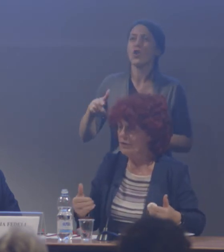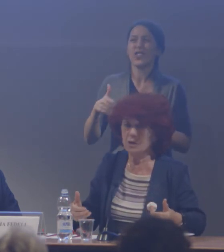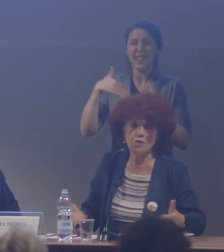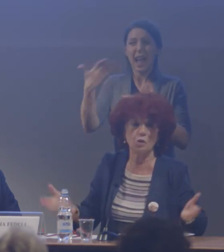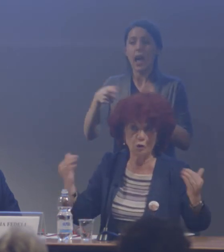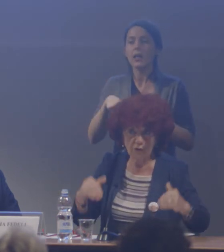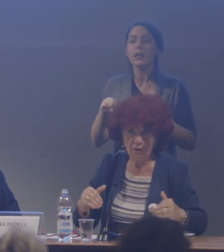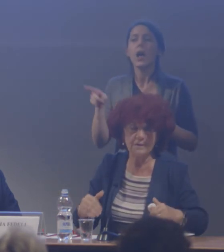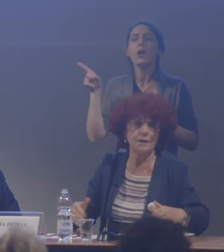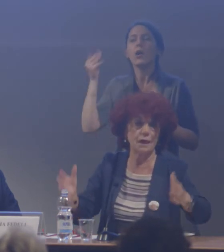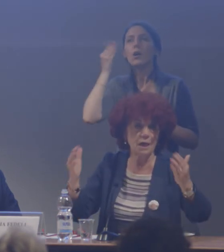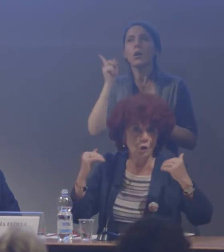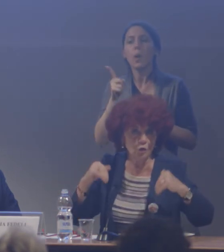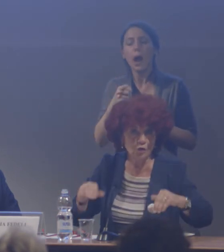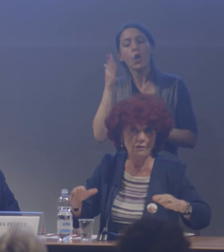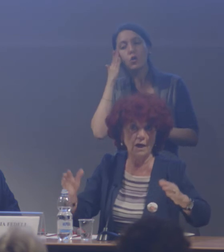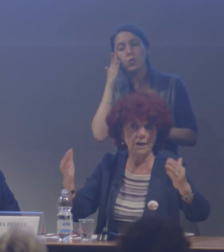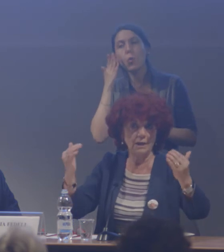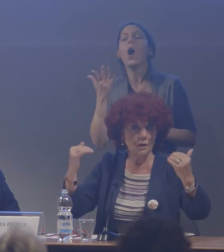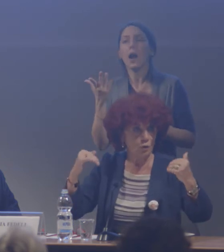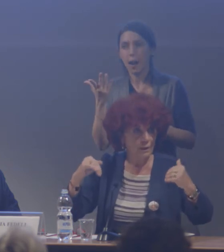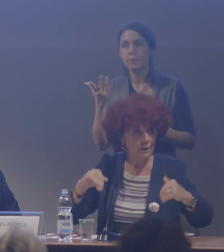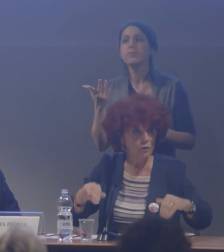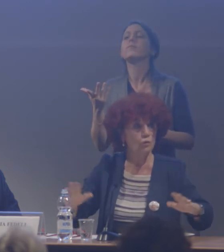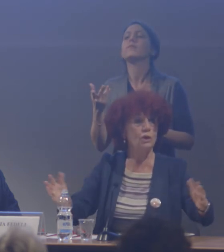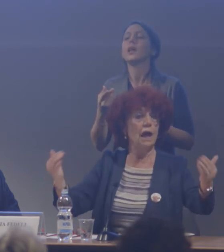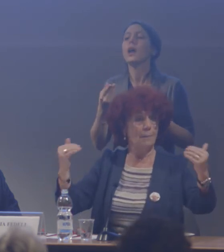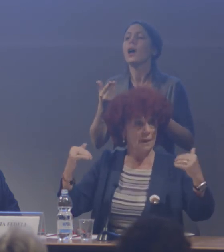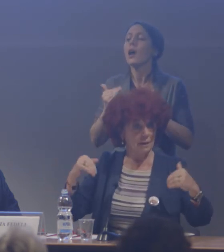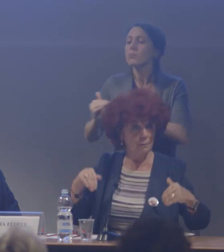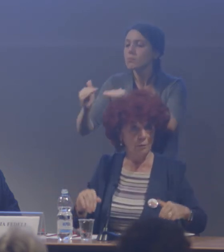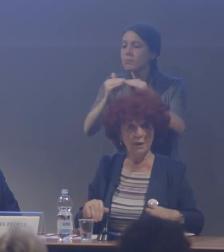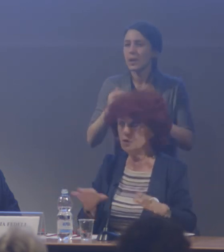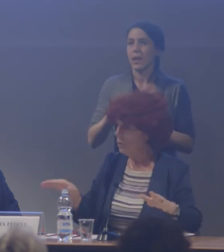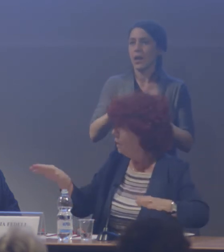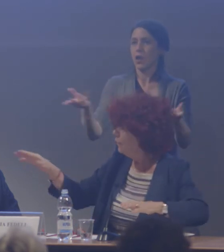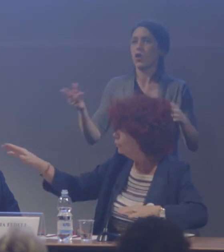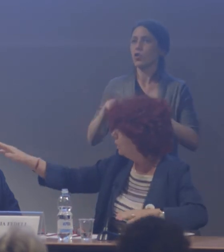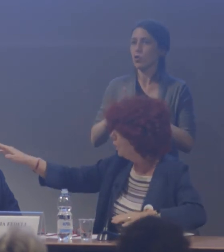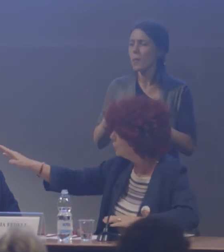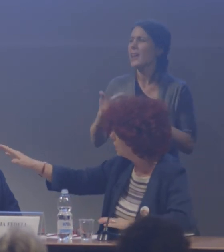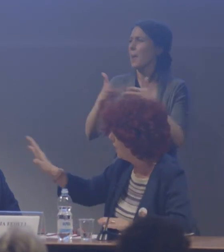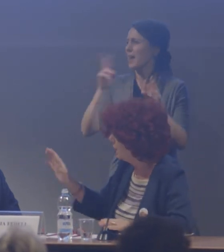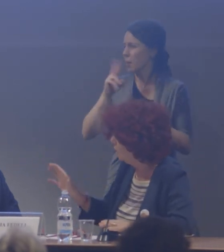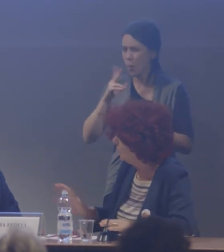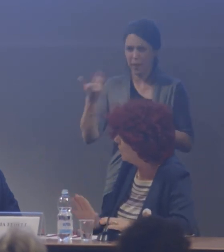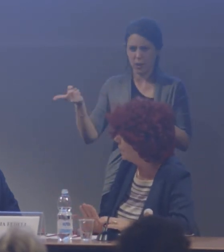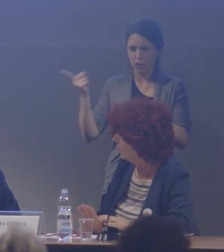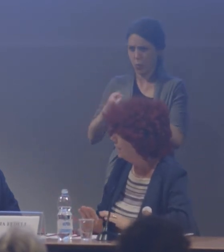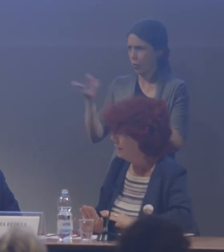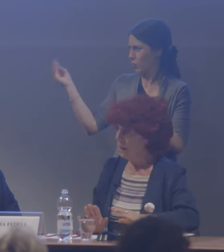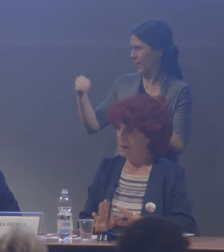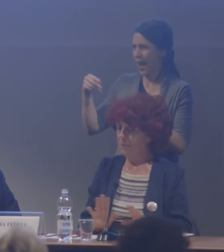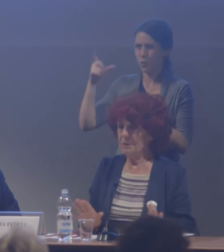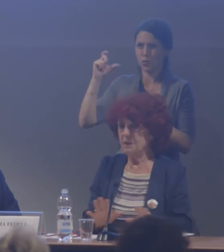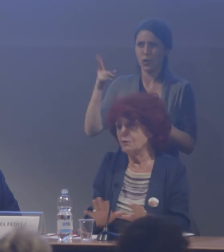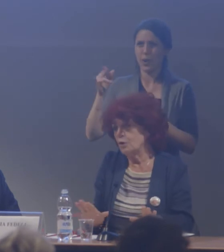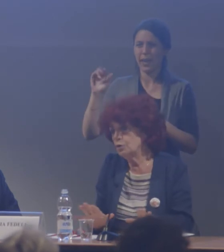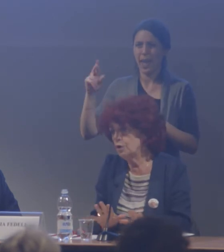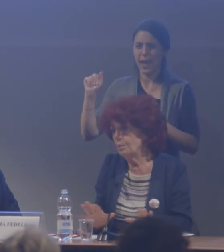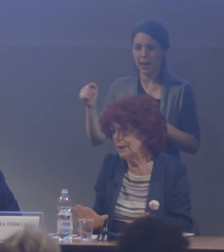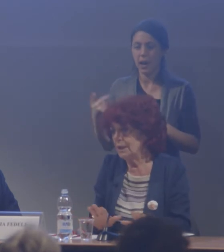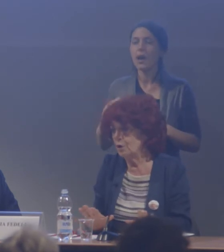che invece la scuola doveva essere inclusiva, dare strumenti a tutti, aperta il pomeriggio e tutte le cose che anche qui Chiara prima